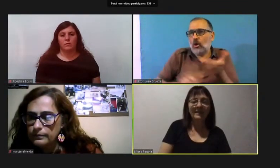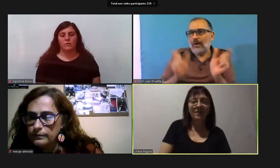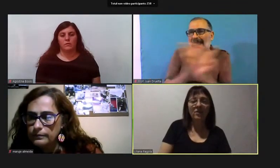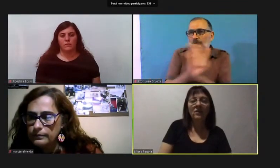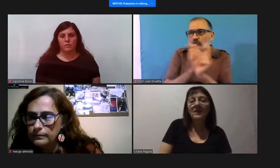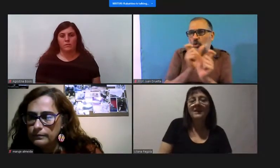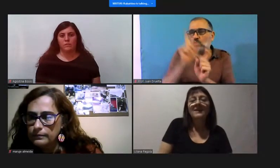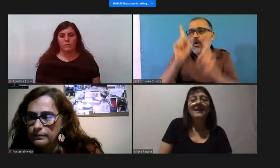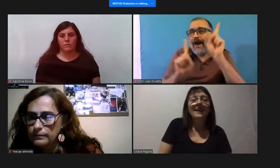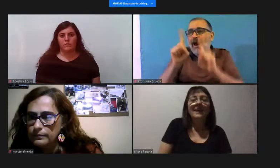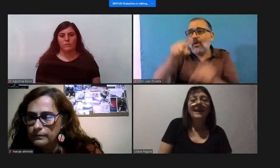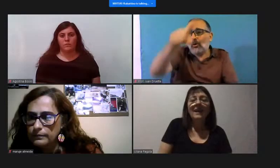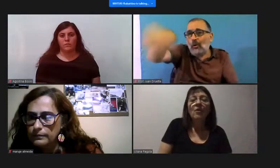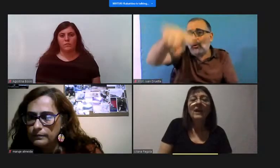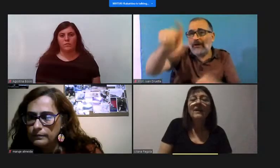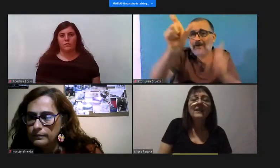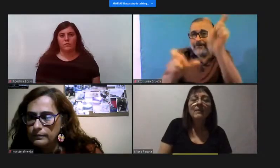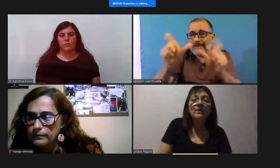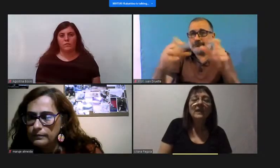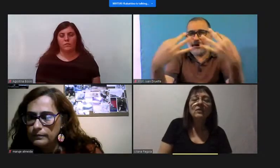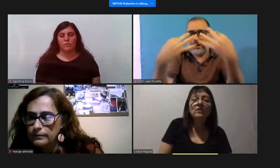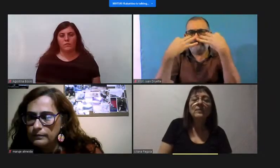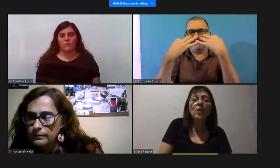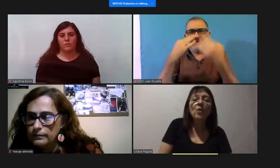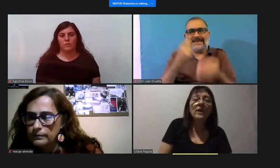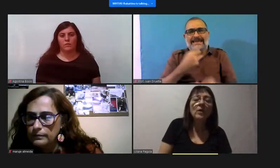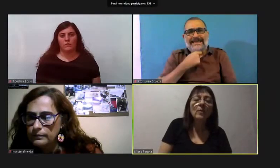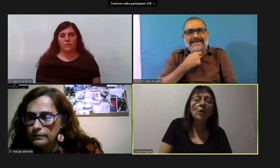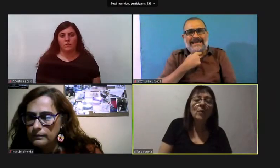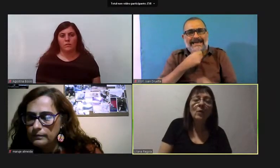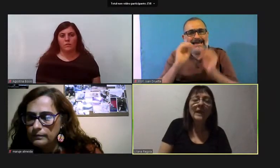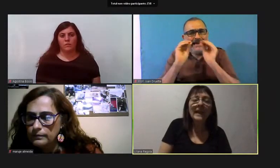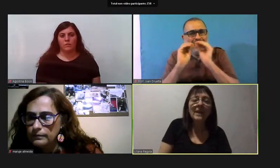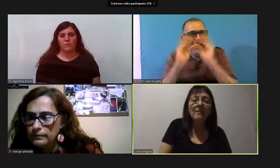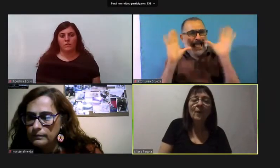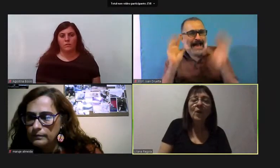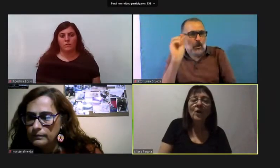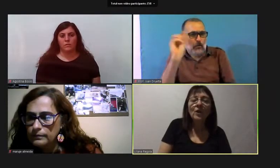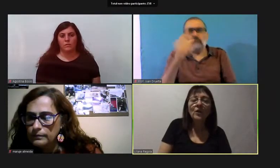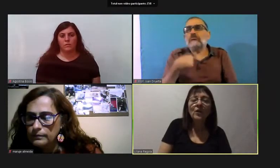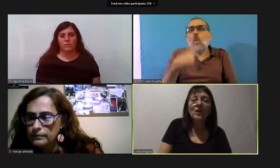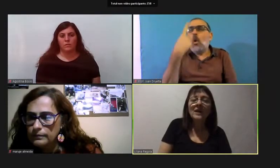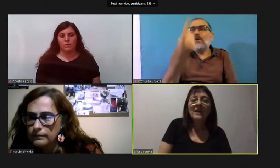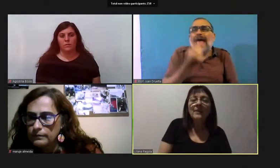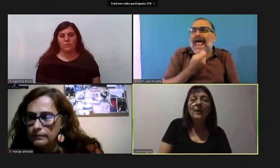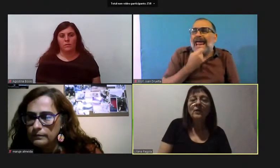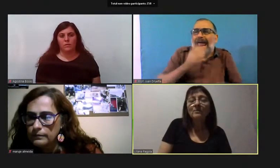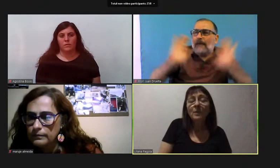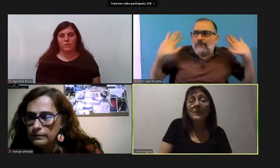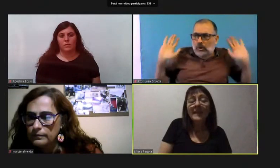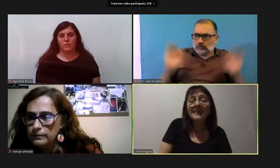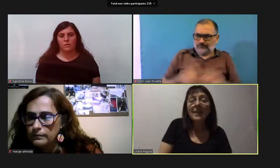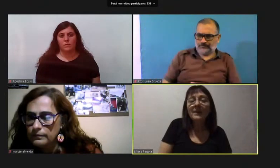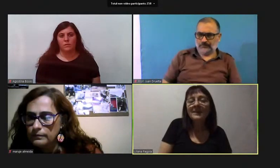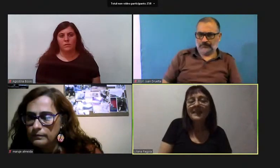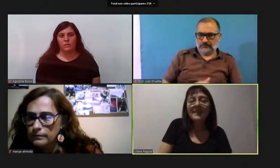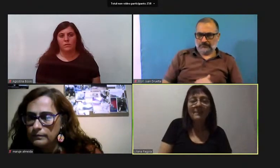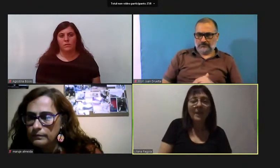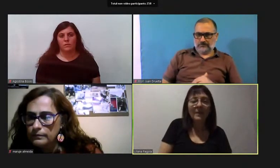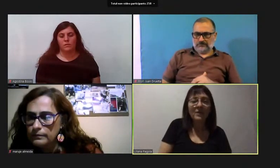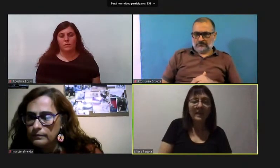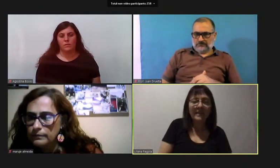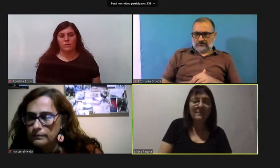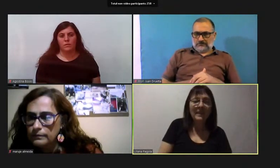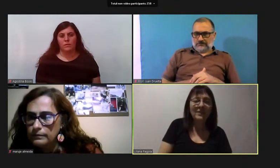metáforas, ¿no? Ahora, digamos, esto se me ocurre como algún ejemplo, ¿no? Y bueno, me gustaría saber si